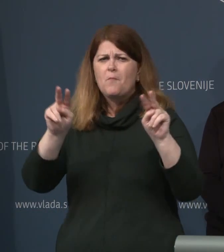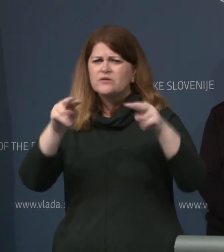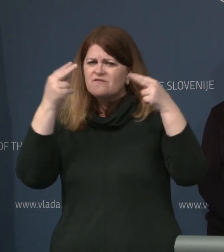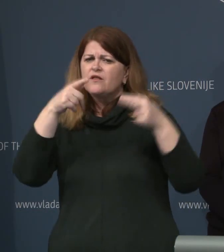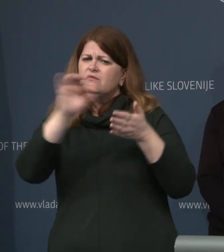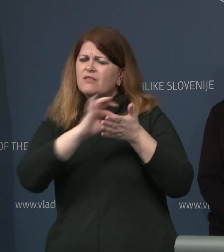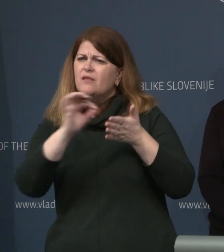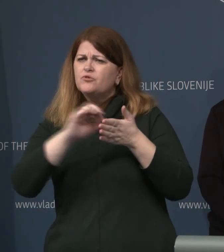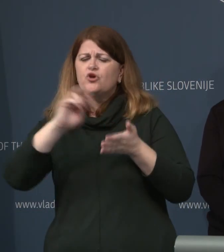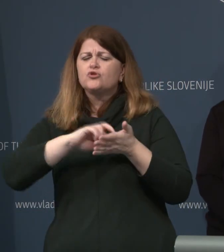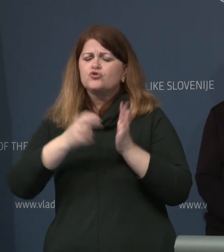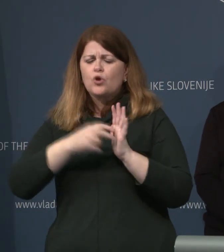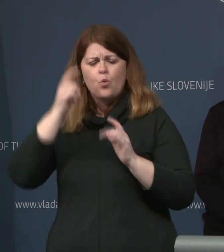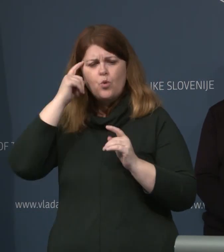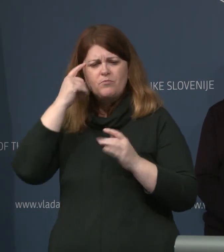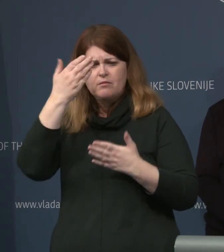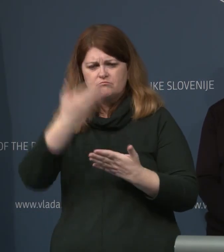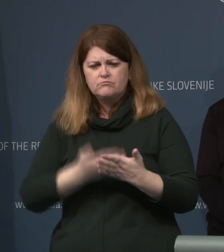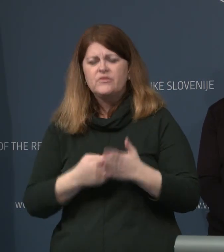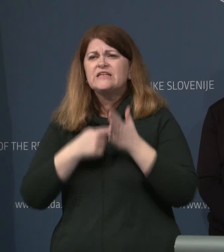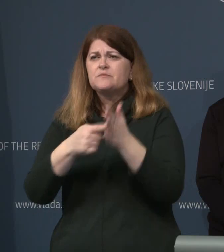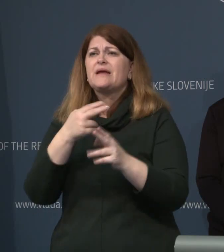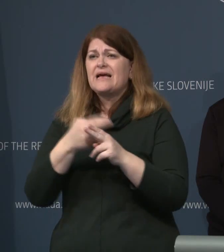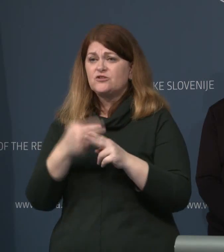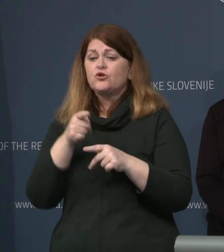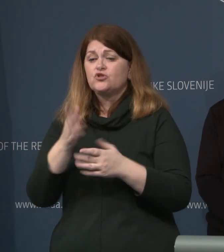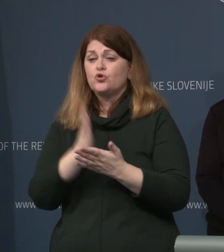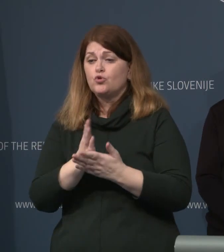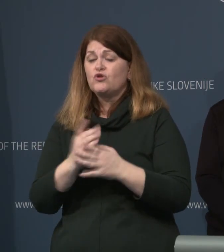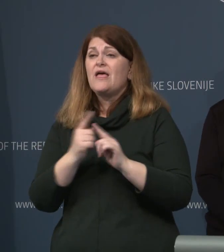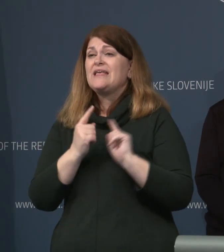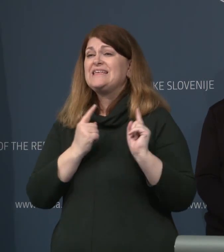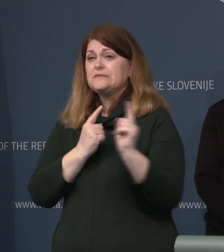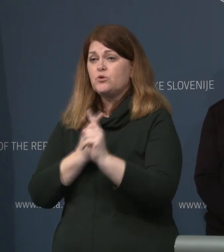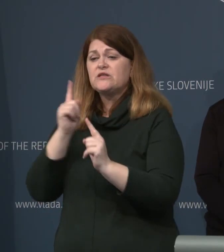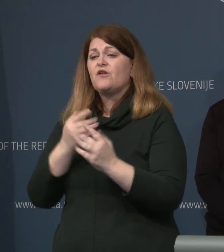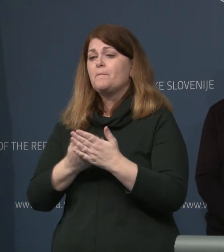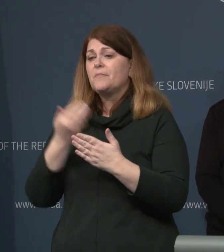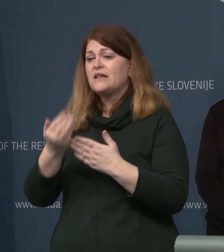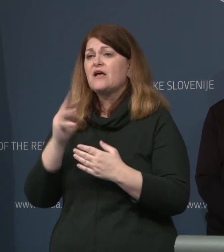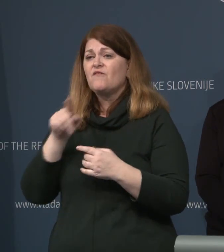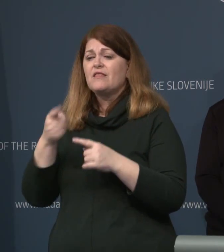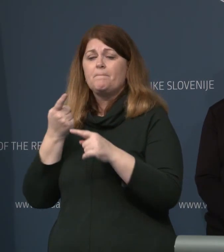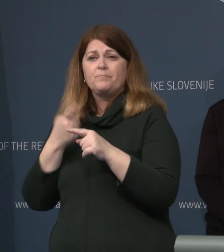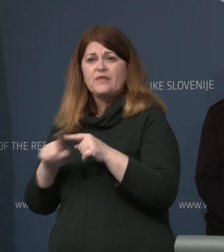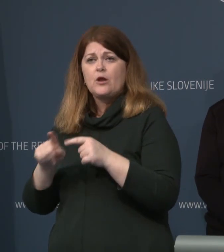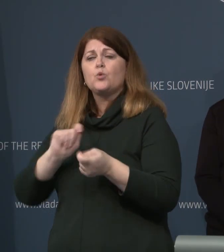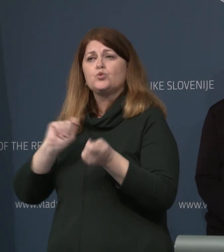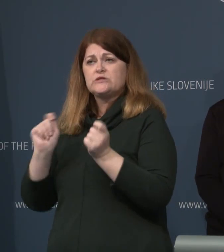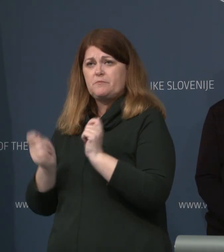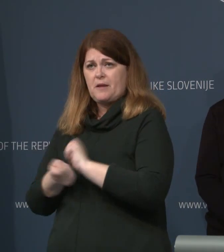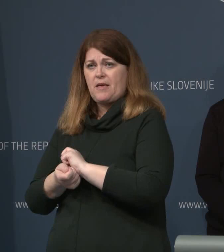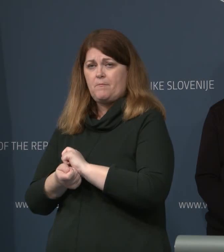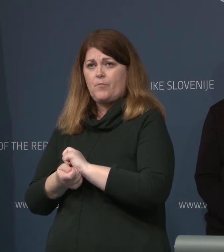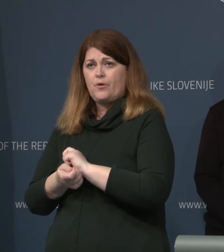da napišejo strokovno mnenje za prikazom držav, ki so to že izpostavile in predlagamo v tem delu spremembo